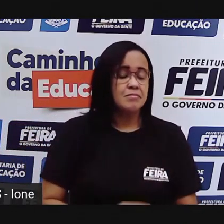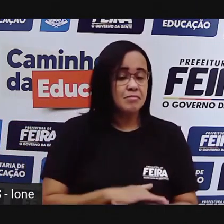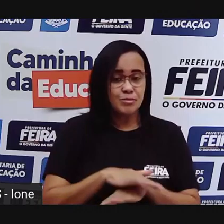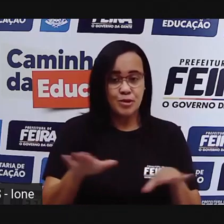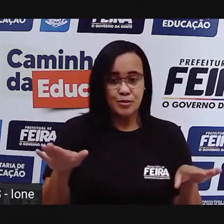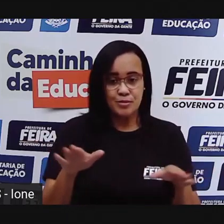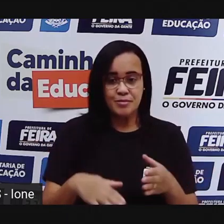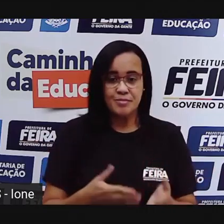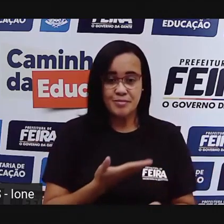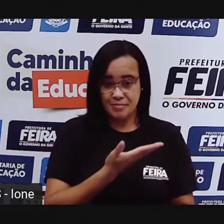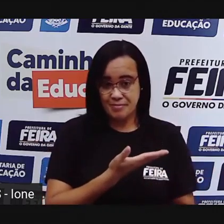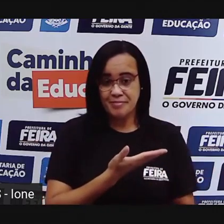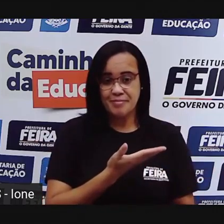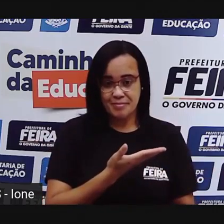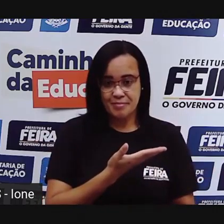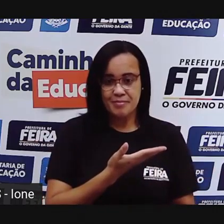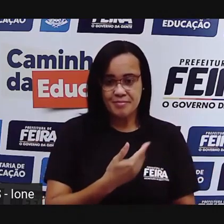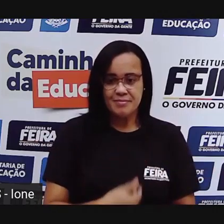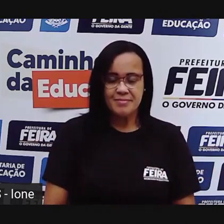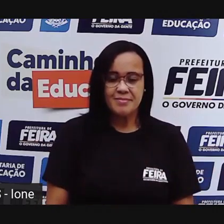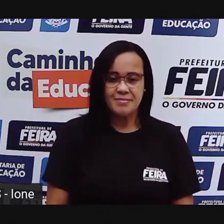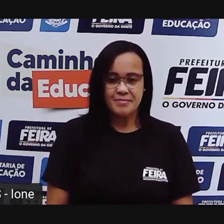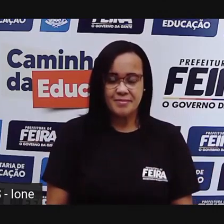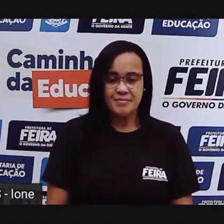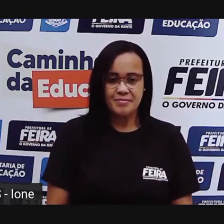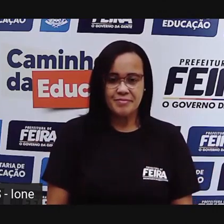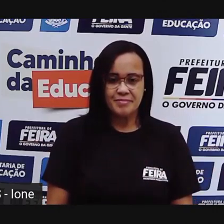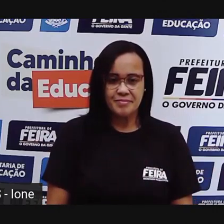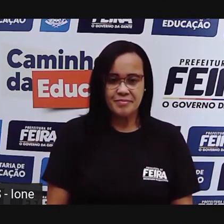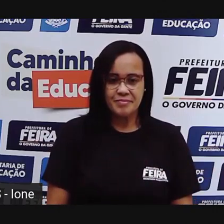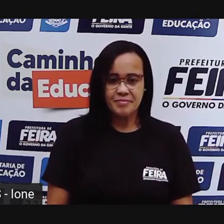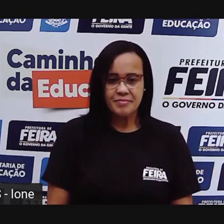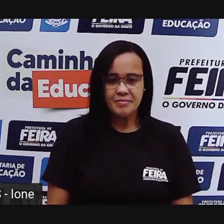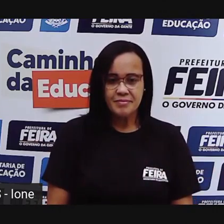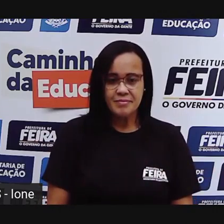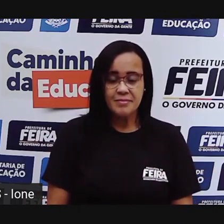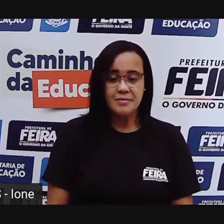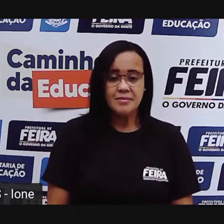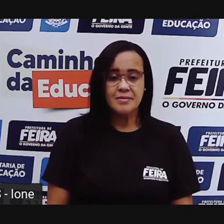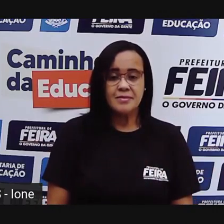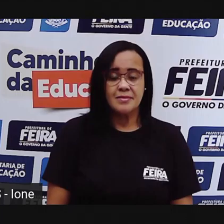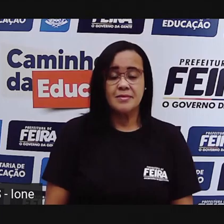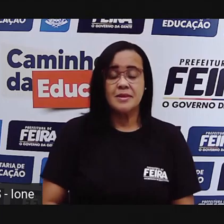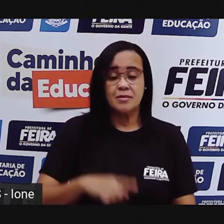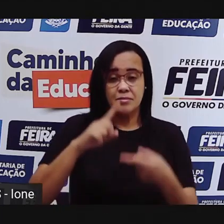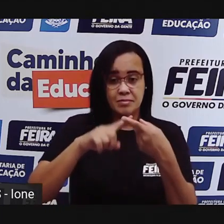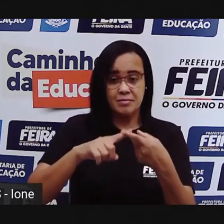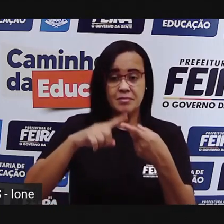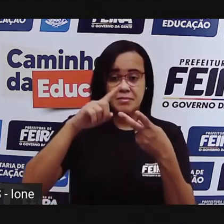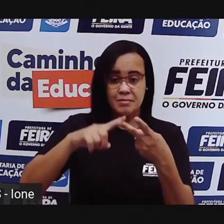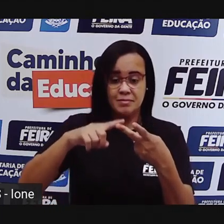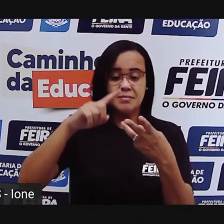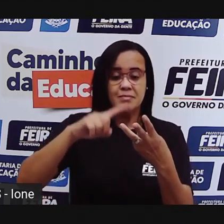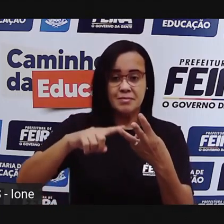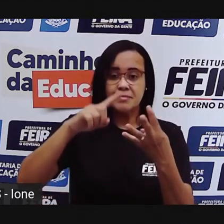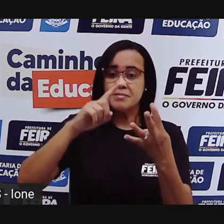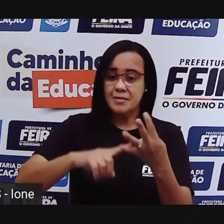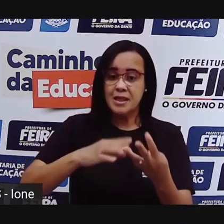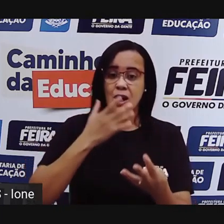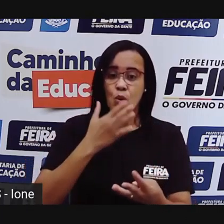Prontinho, olha, meninada, recortado a nossa tira. E a gente vai repetir esse procedimento com todas as